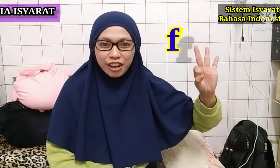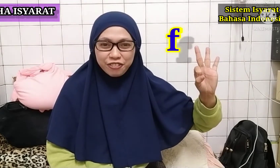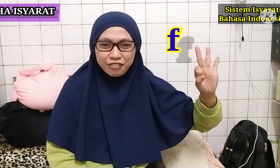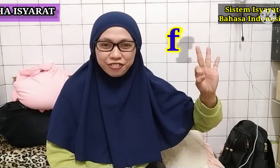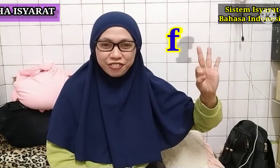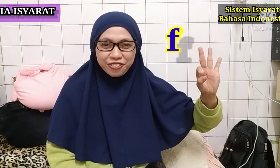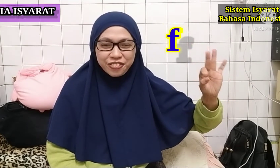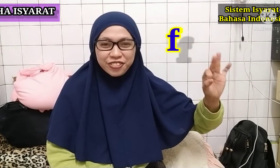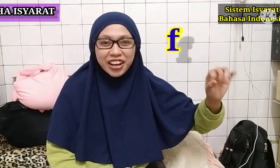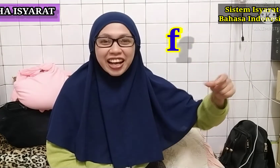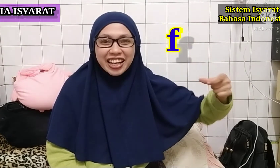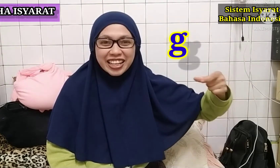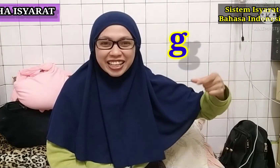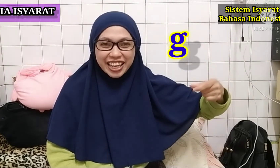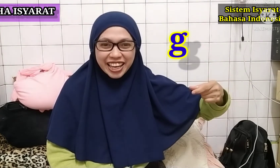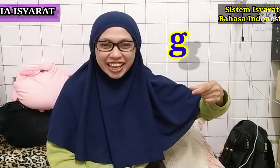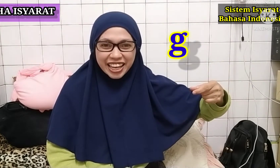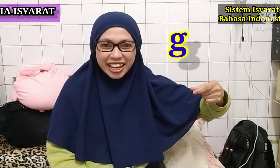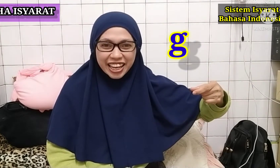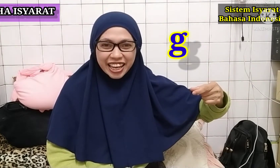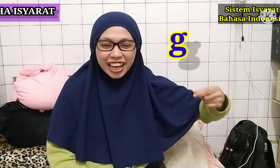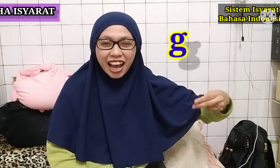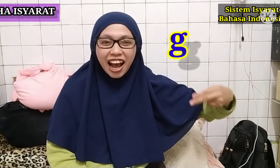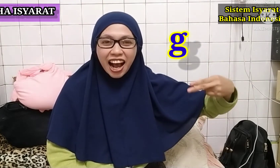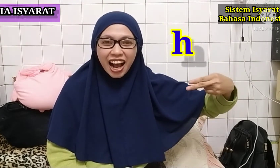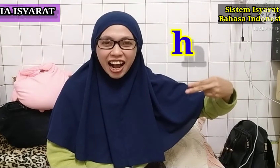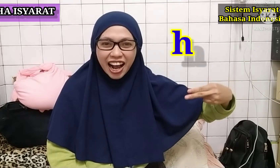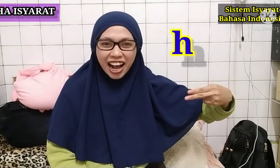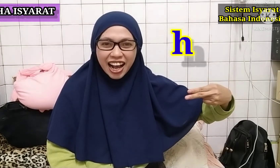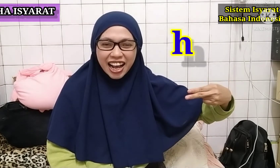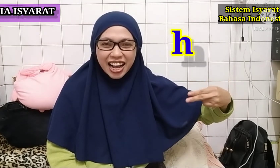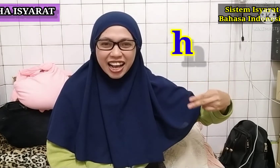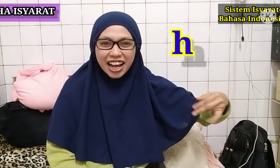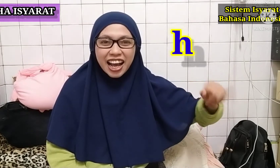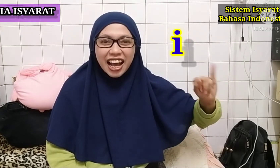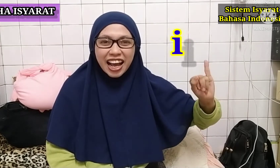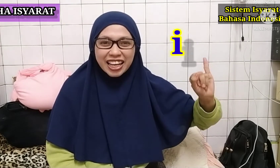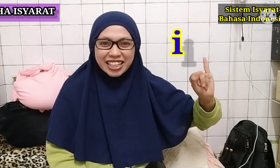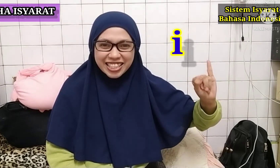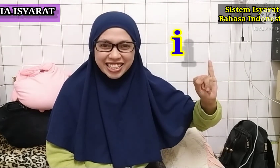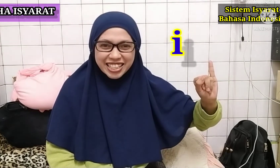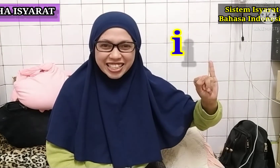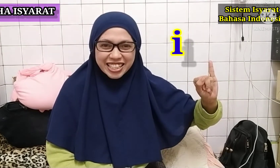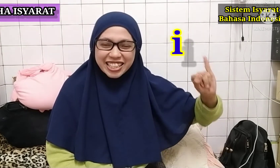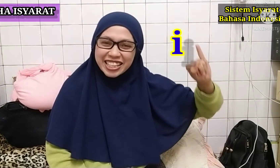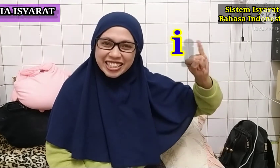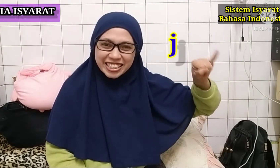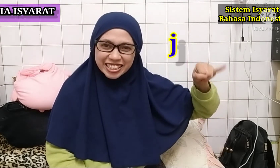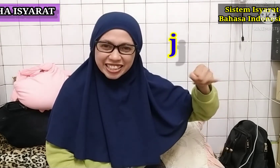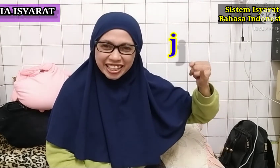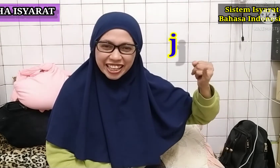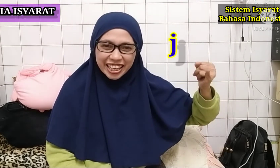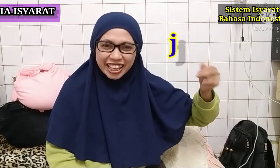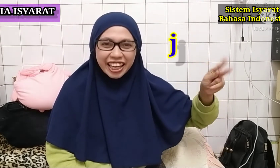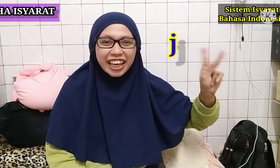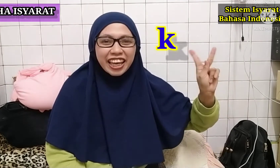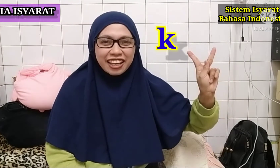F, G, H, I, J,